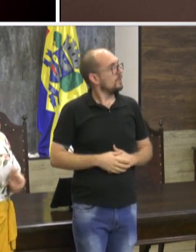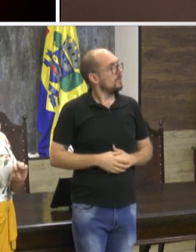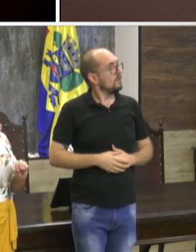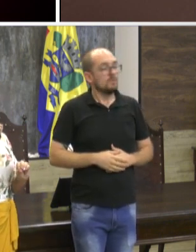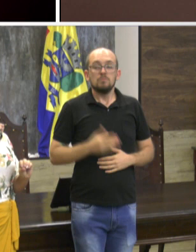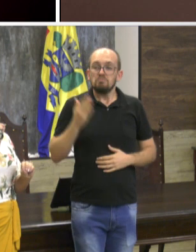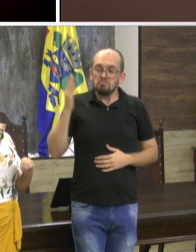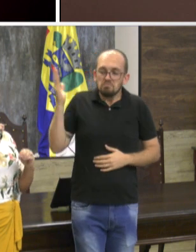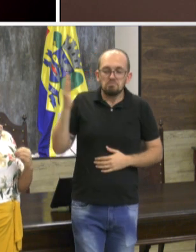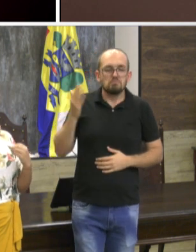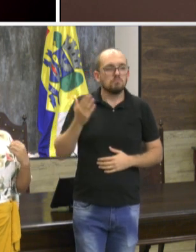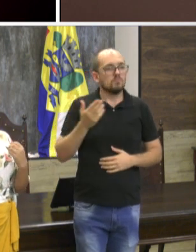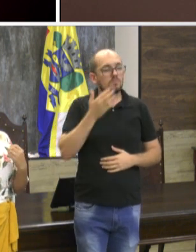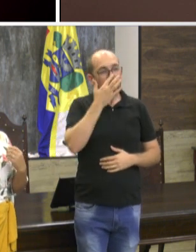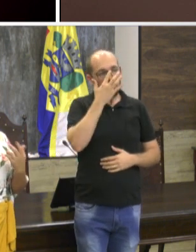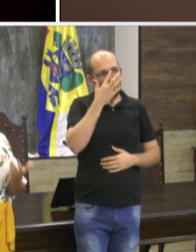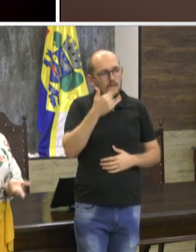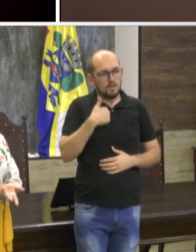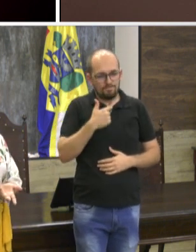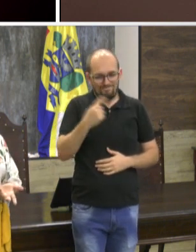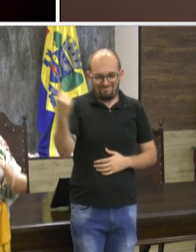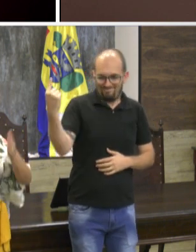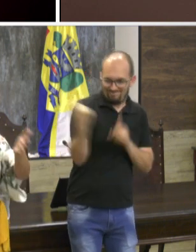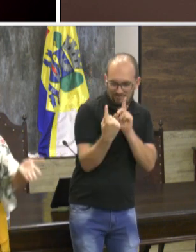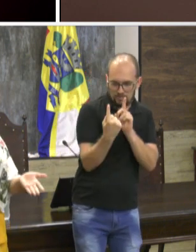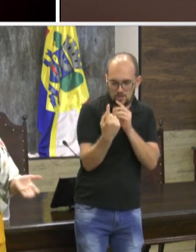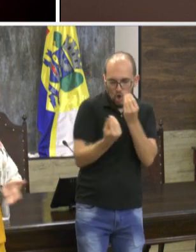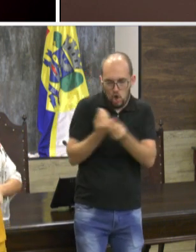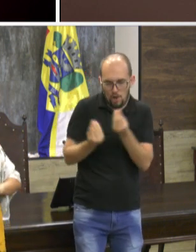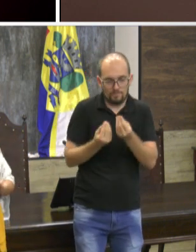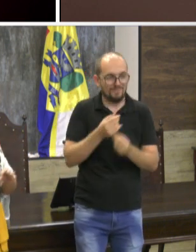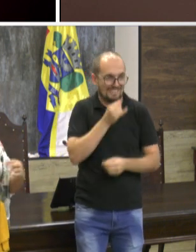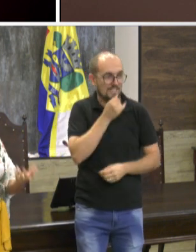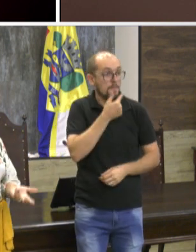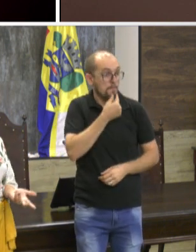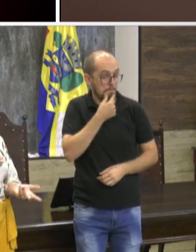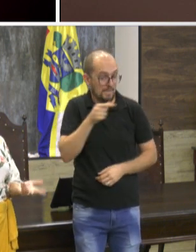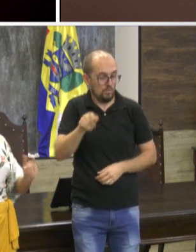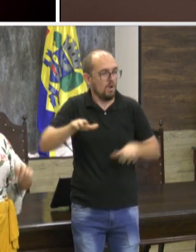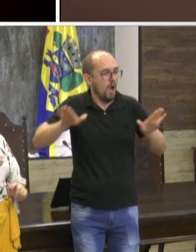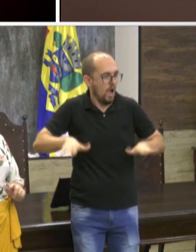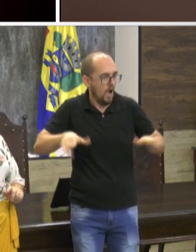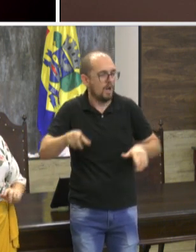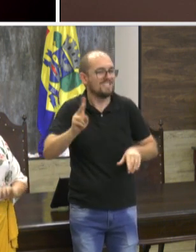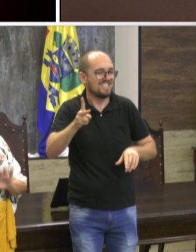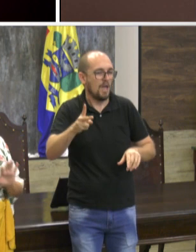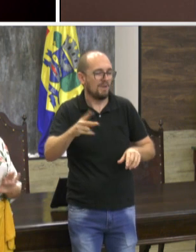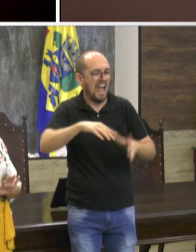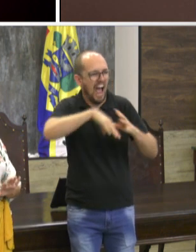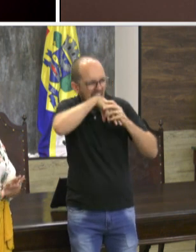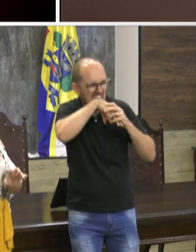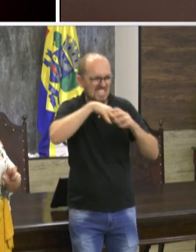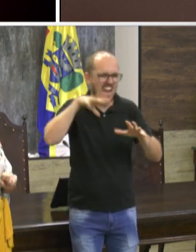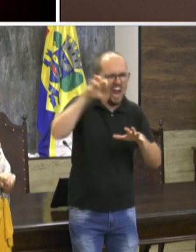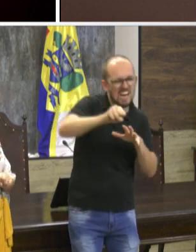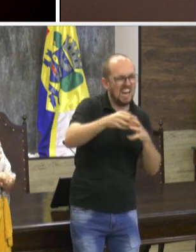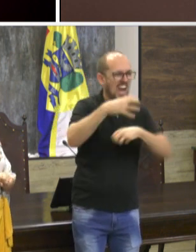né? Como reagir ao desconhecido? O Gustavo reagia com a questão da agressão,